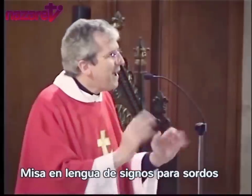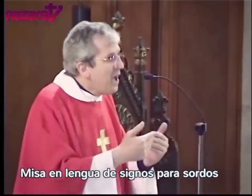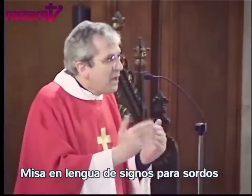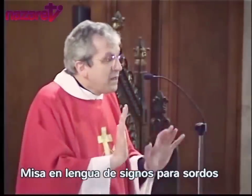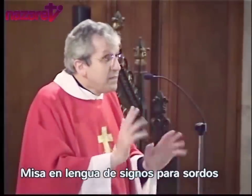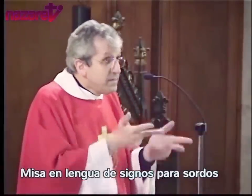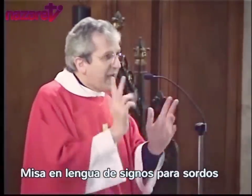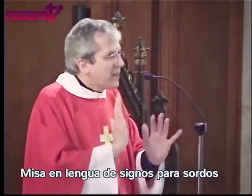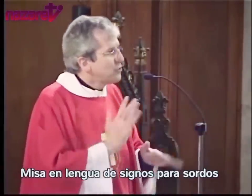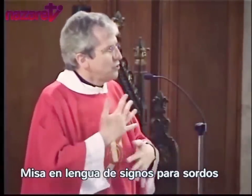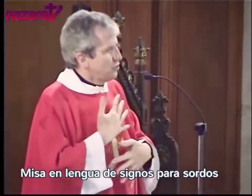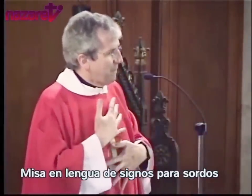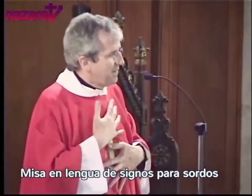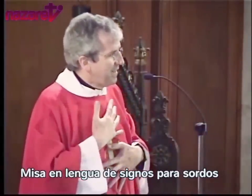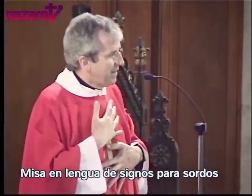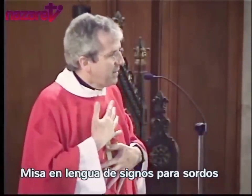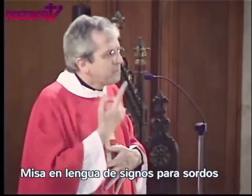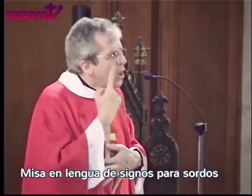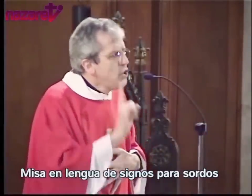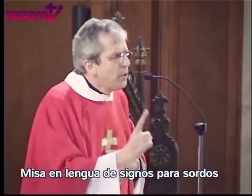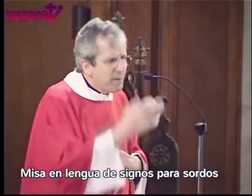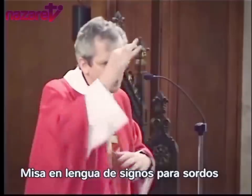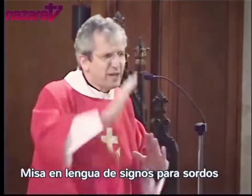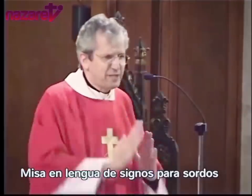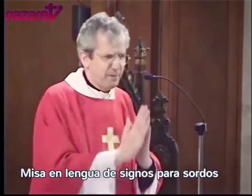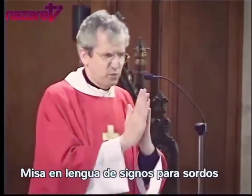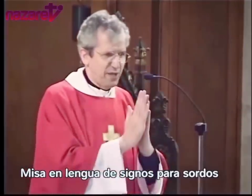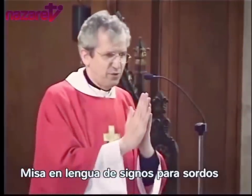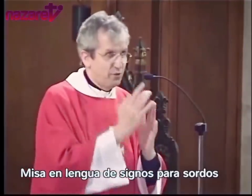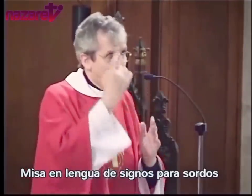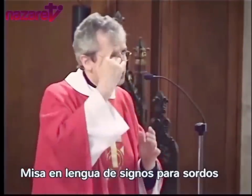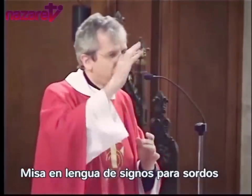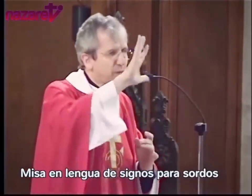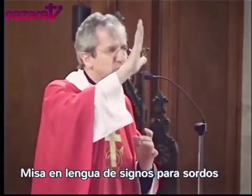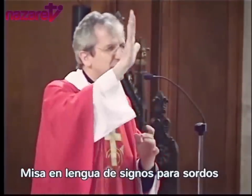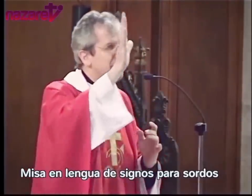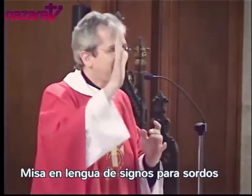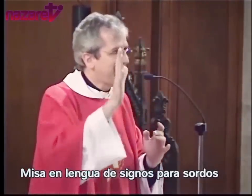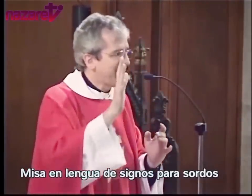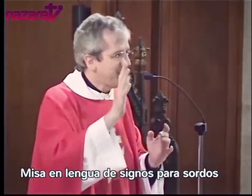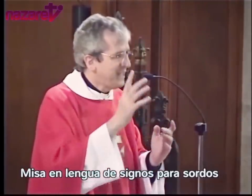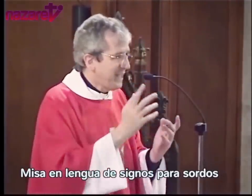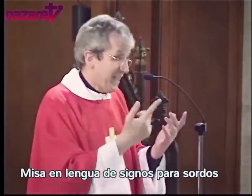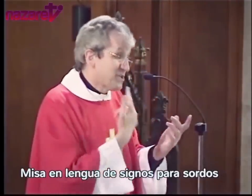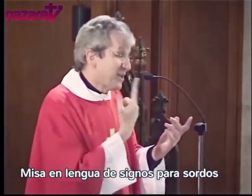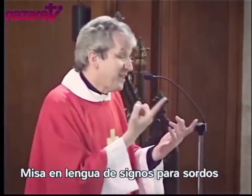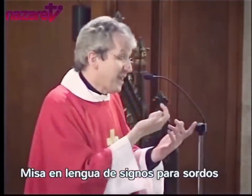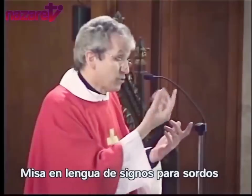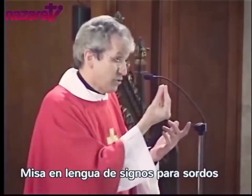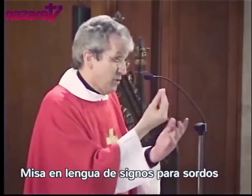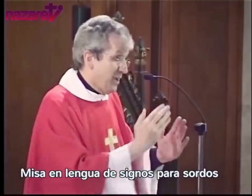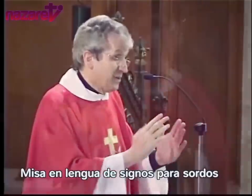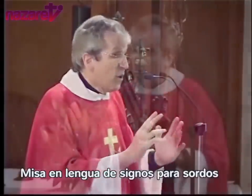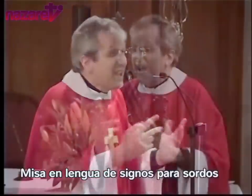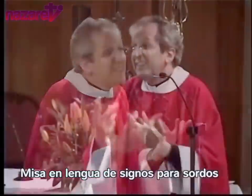especial para dejarnos sorprender. No vemos el Espíritu Santo, nos lo podemos imaginar. Es lo que